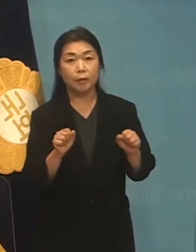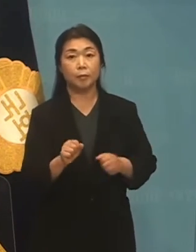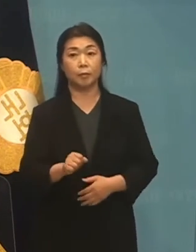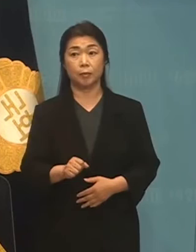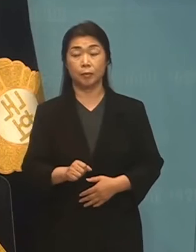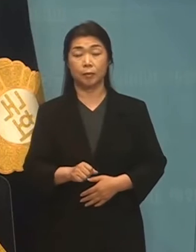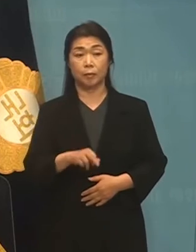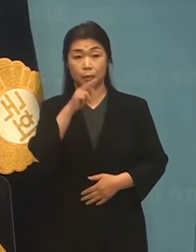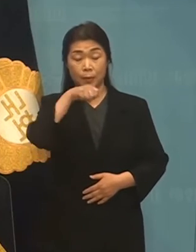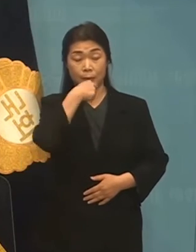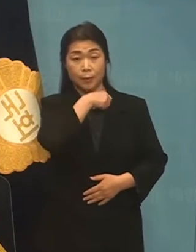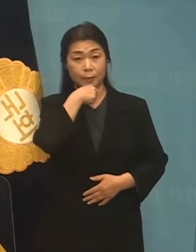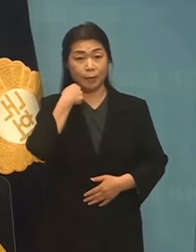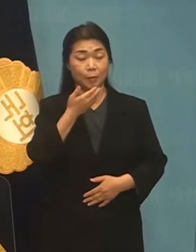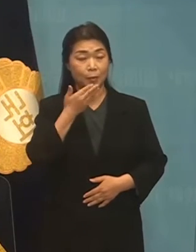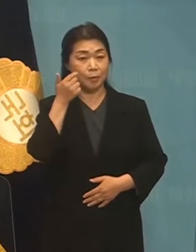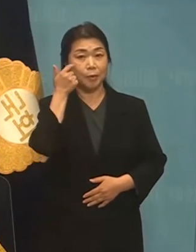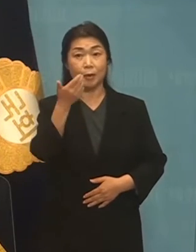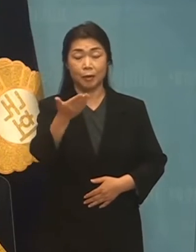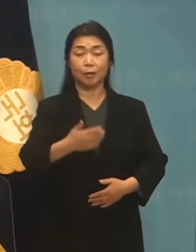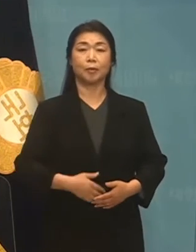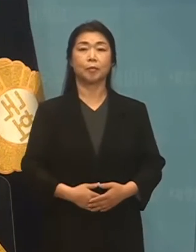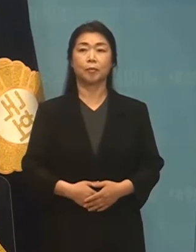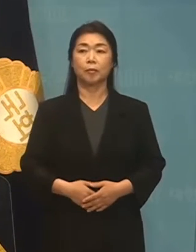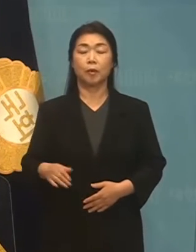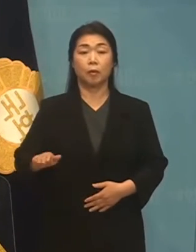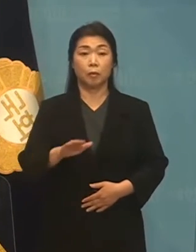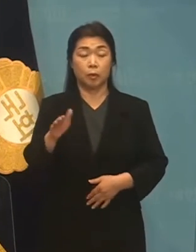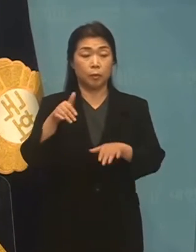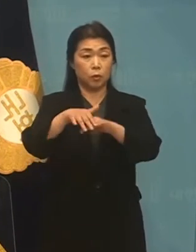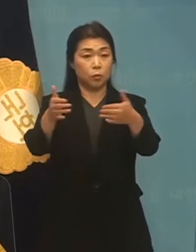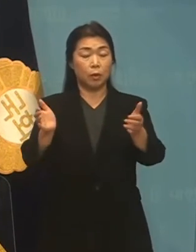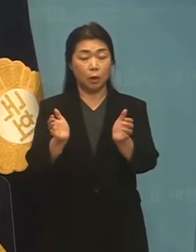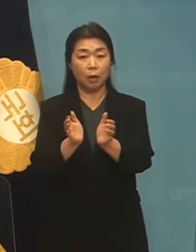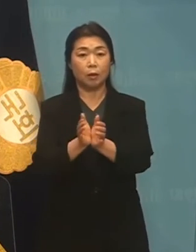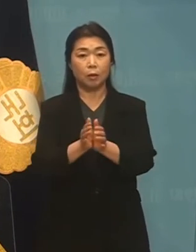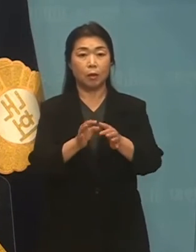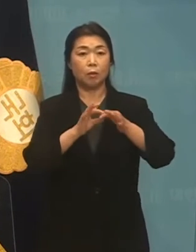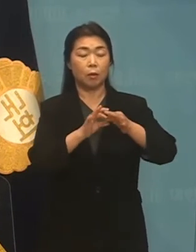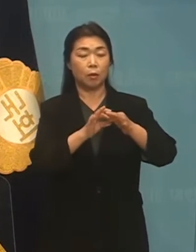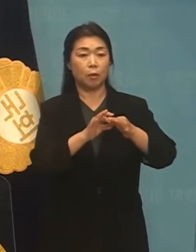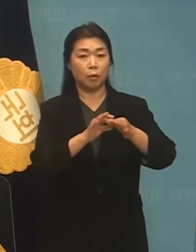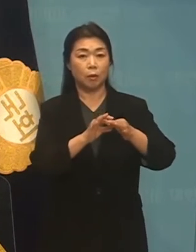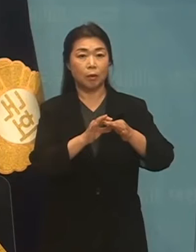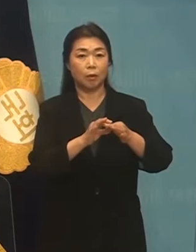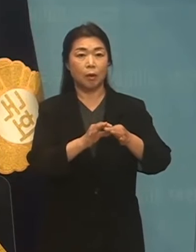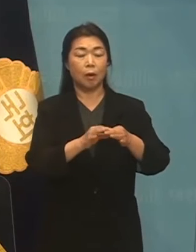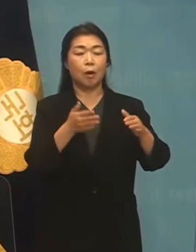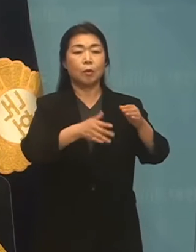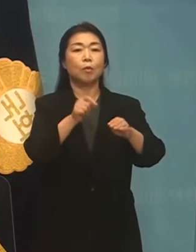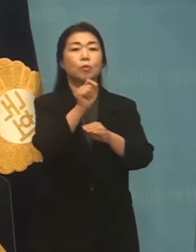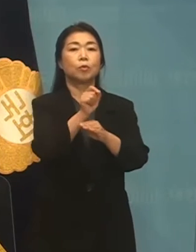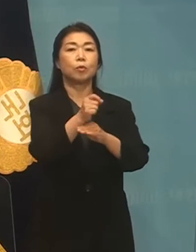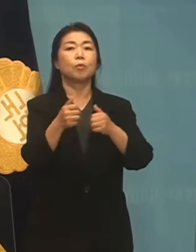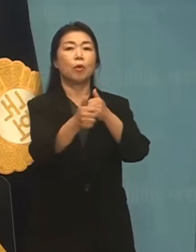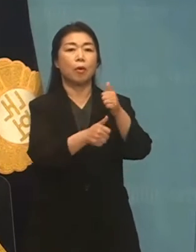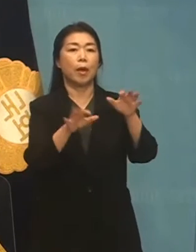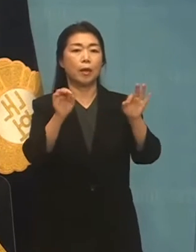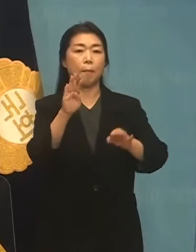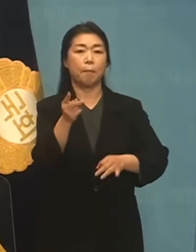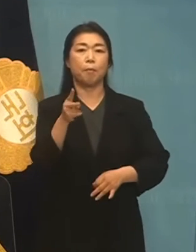식사 많이 가셨습니까? 네, 저희들은 더불어민주당 소속 정무위원회 국회의원